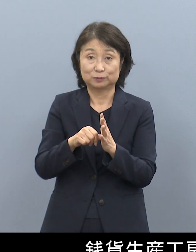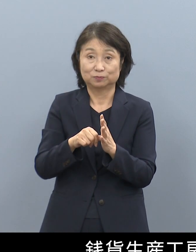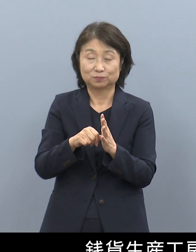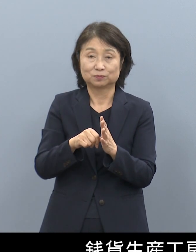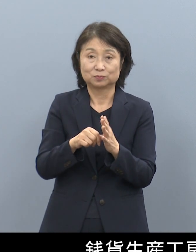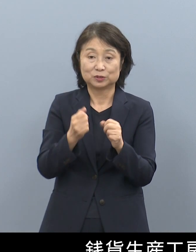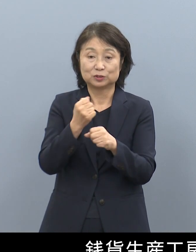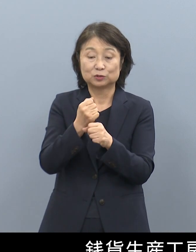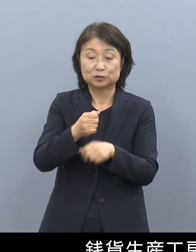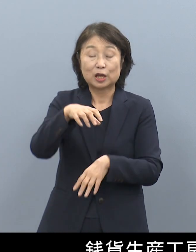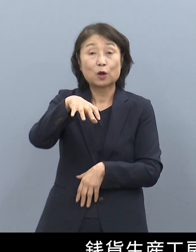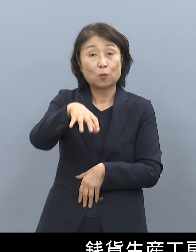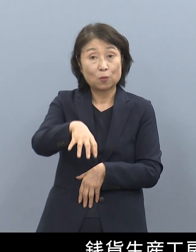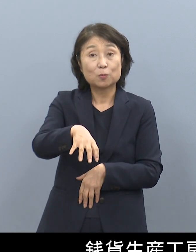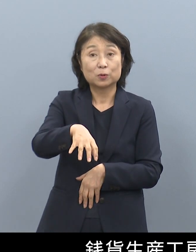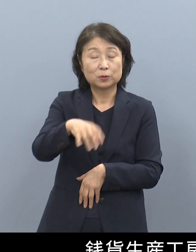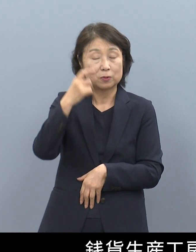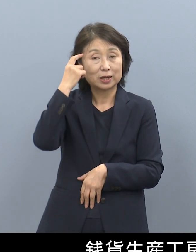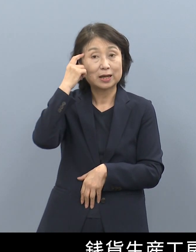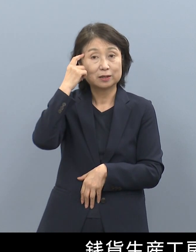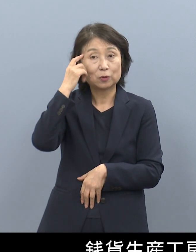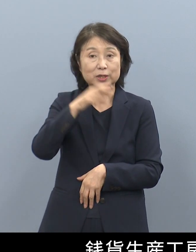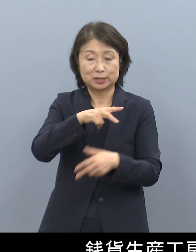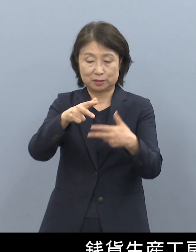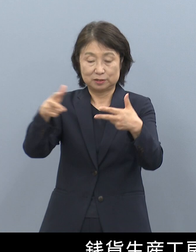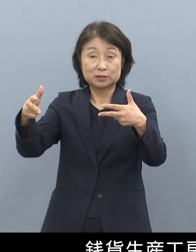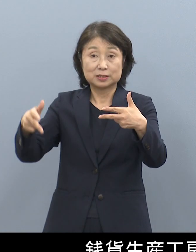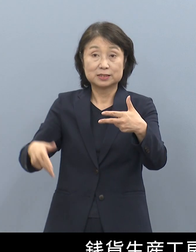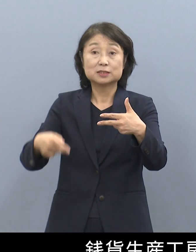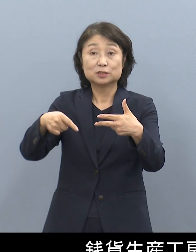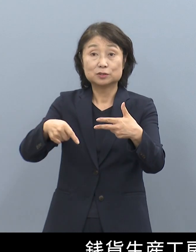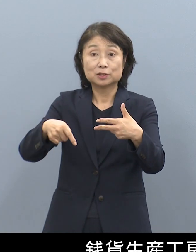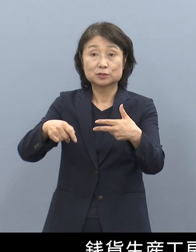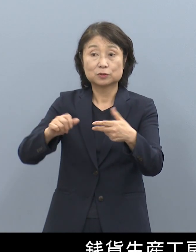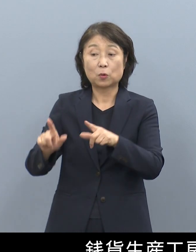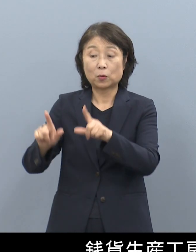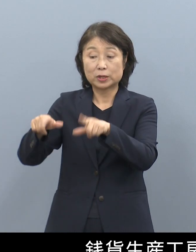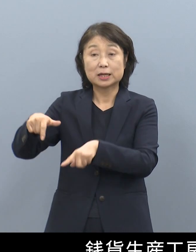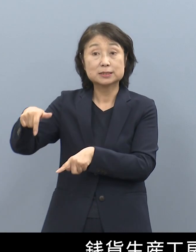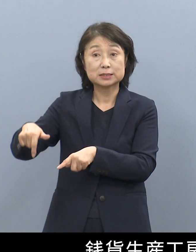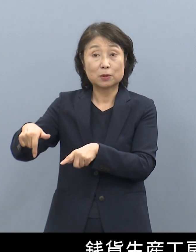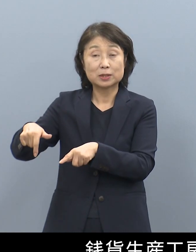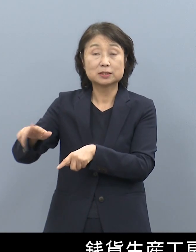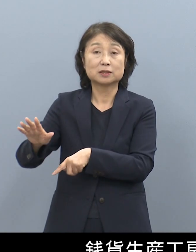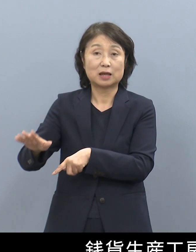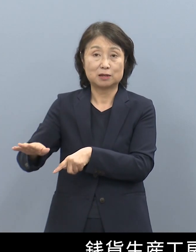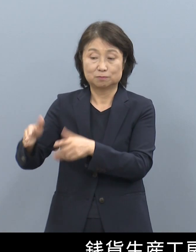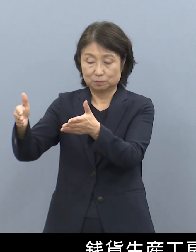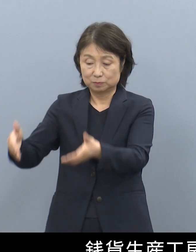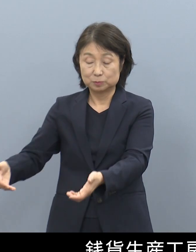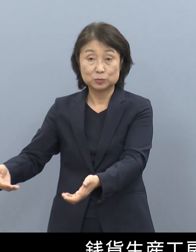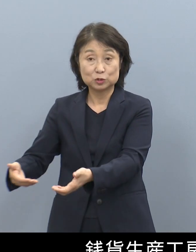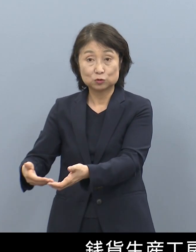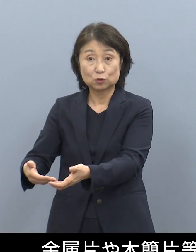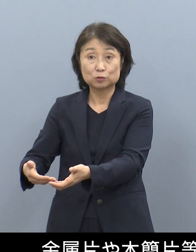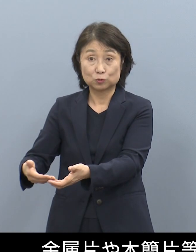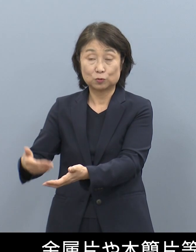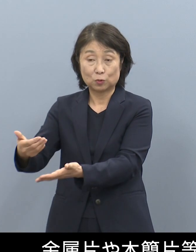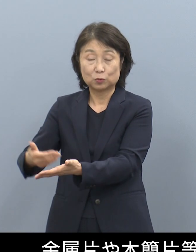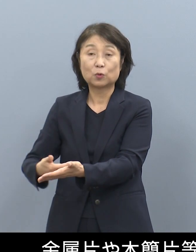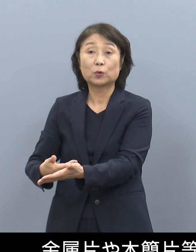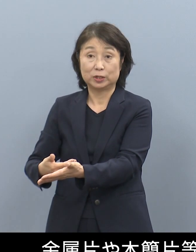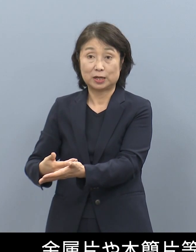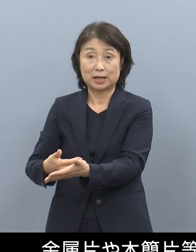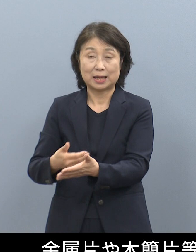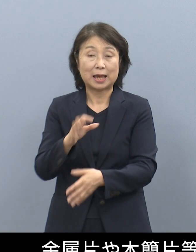工房と考えられる大型建物の東側に存在する溝状遺構から金